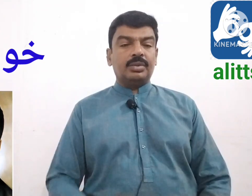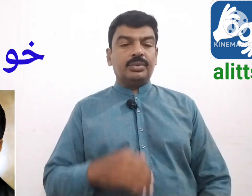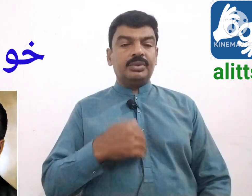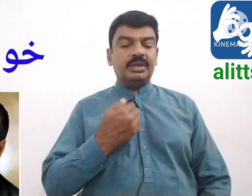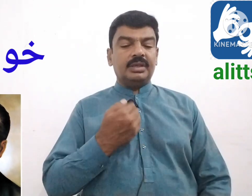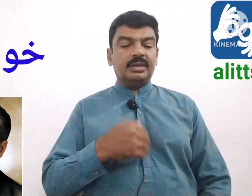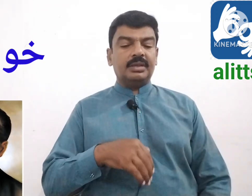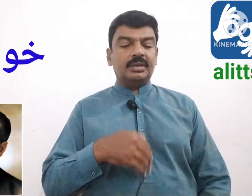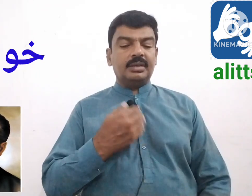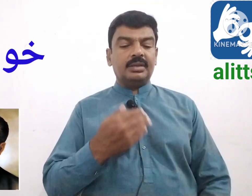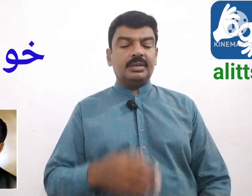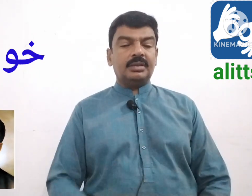खुदी